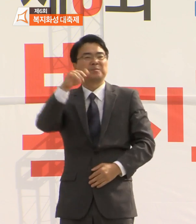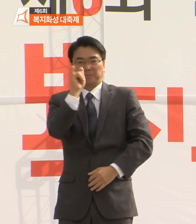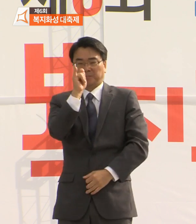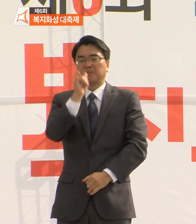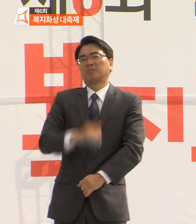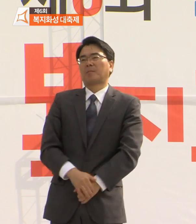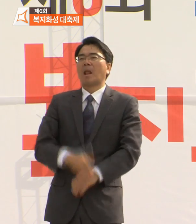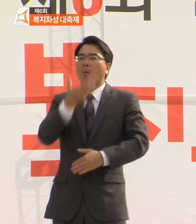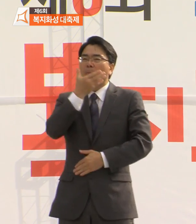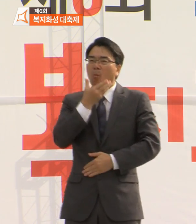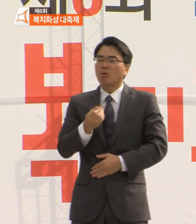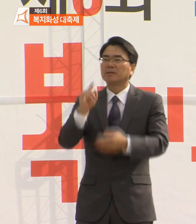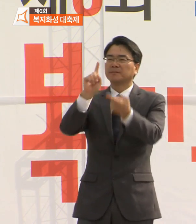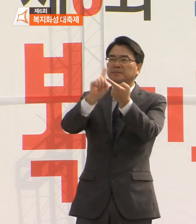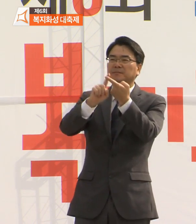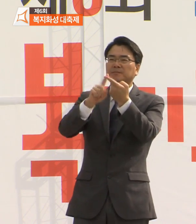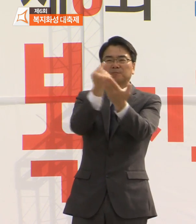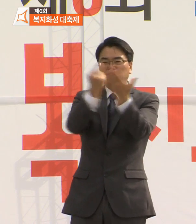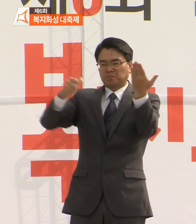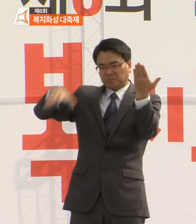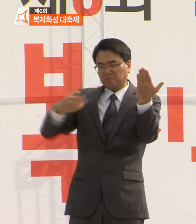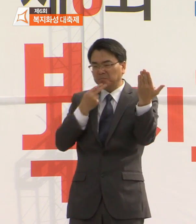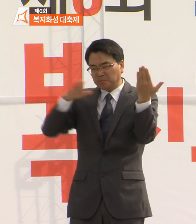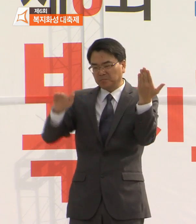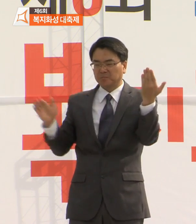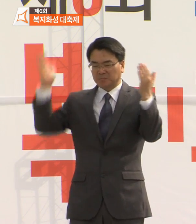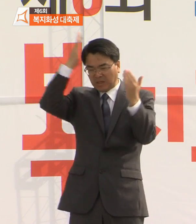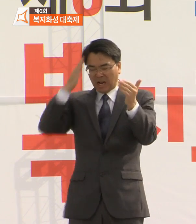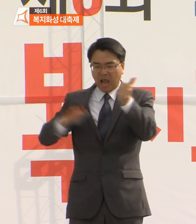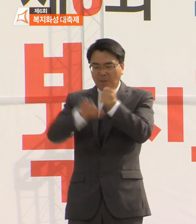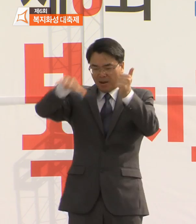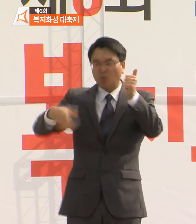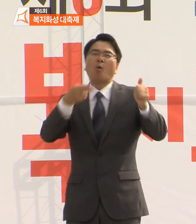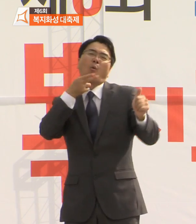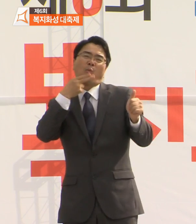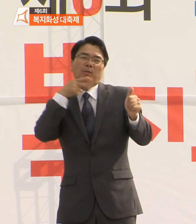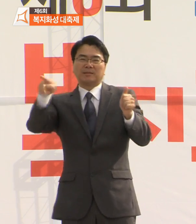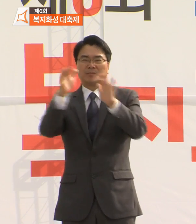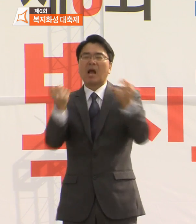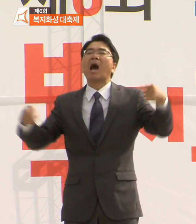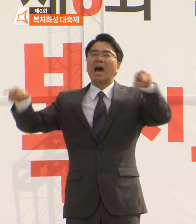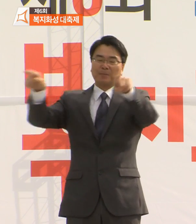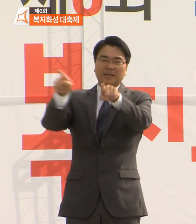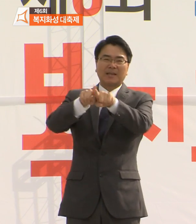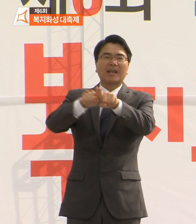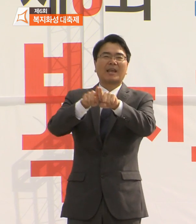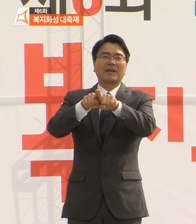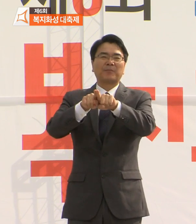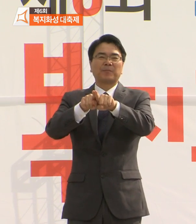자체가 좀 더 소외된 곳 없는 곳, 그늘진 곳이 없는 곳, 이런 분들을 함께 좀 더